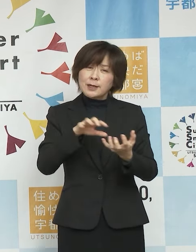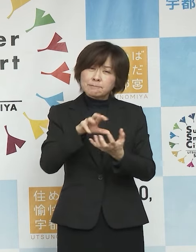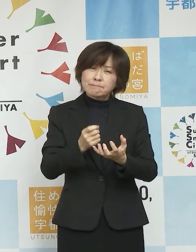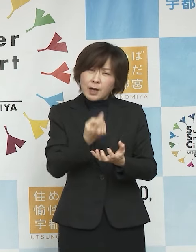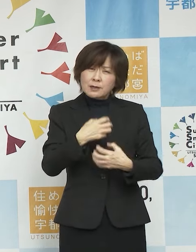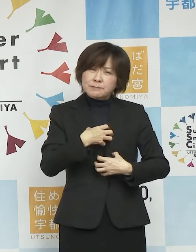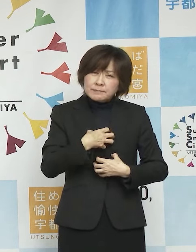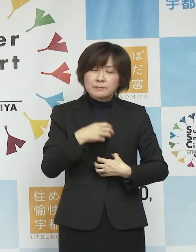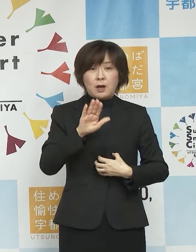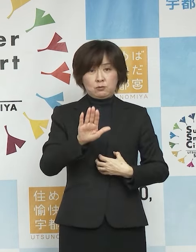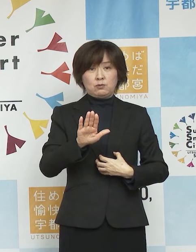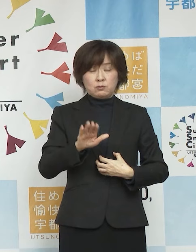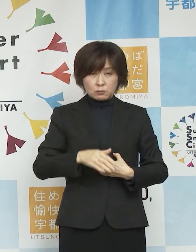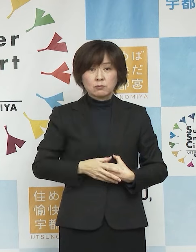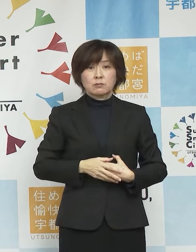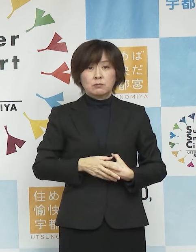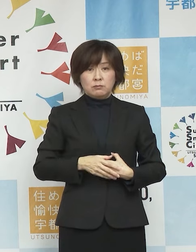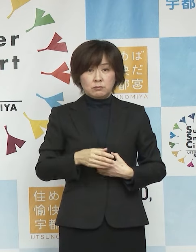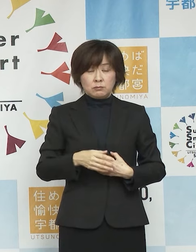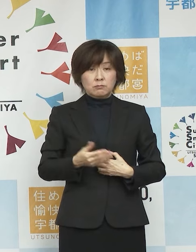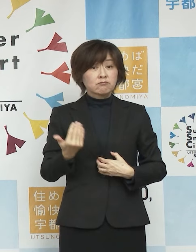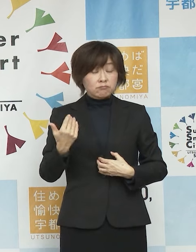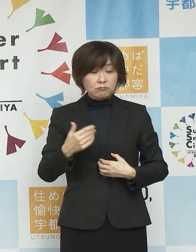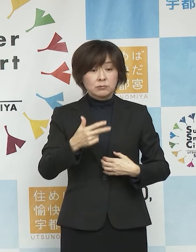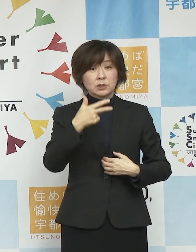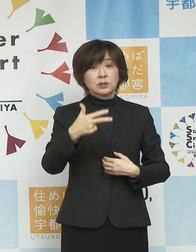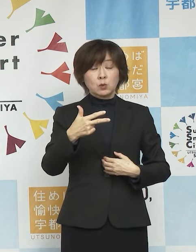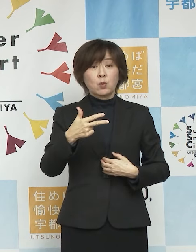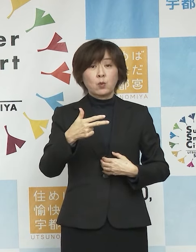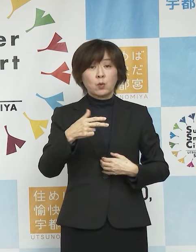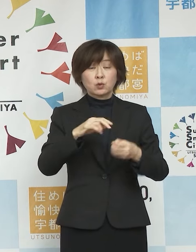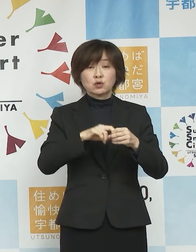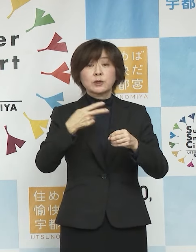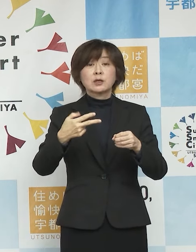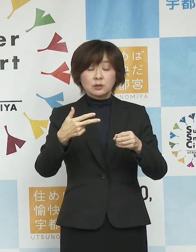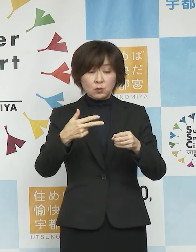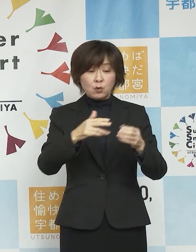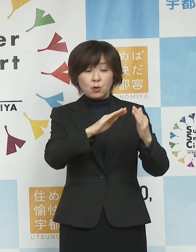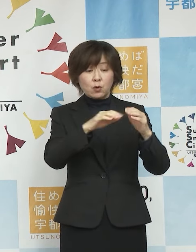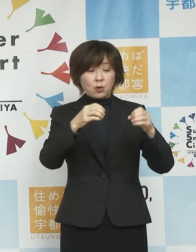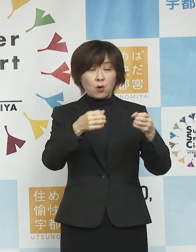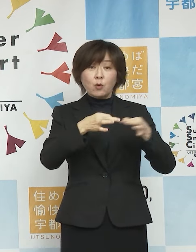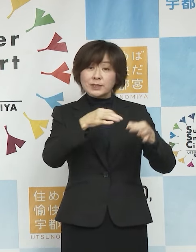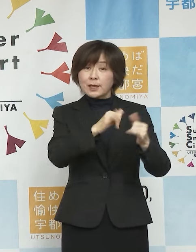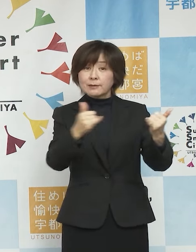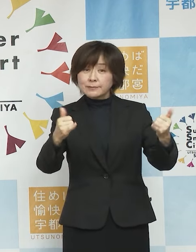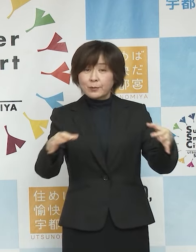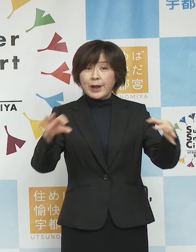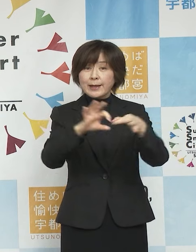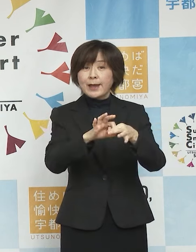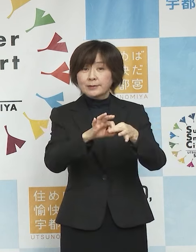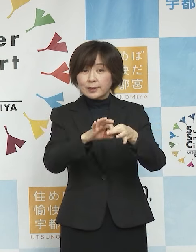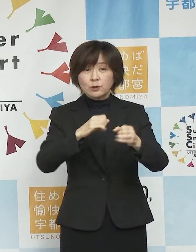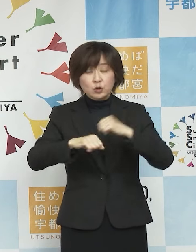懸念されるところであります。すでに市の商店街の方々と連携を取った取り組